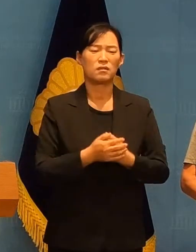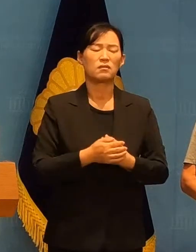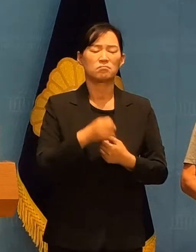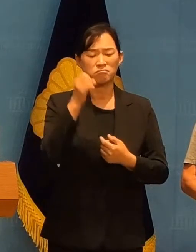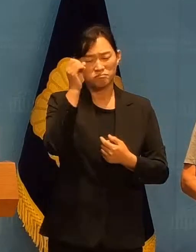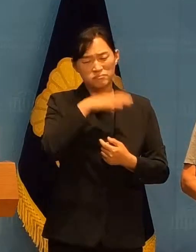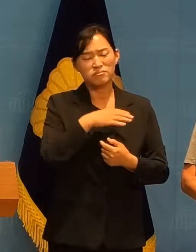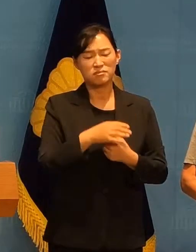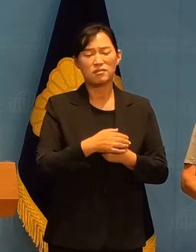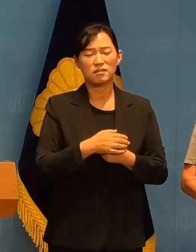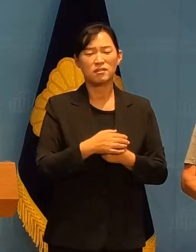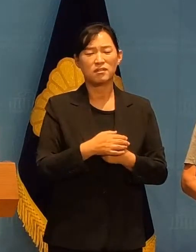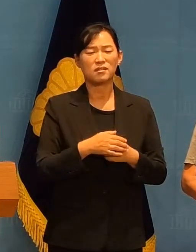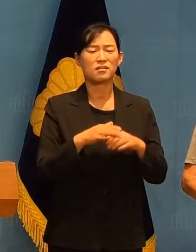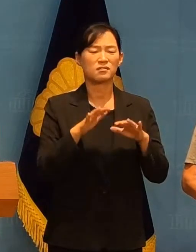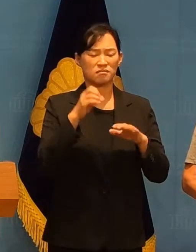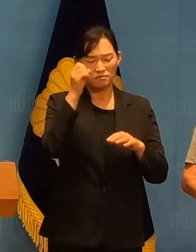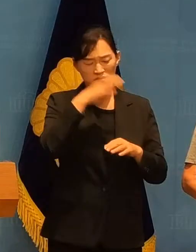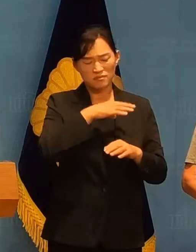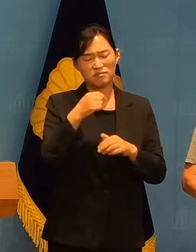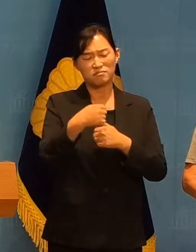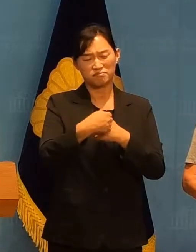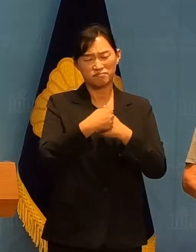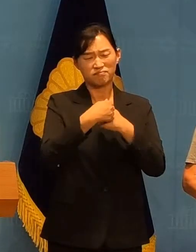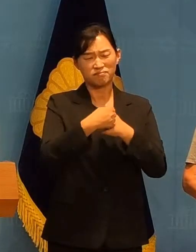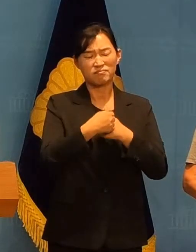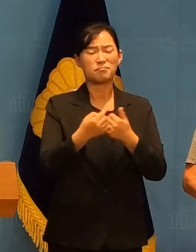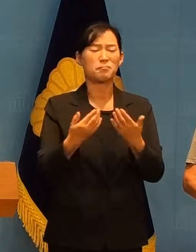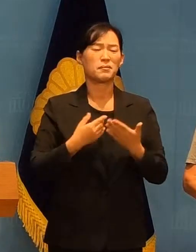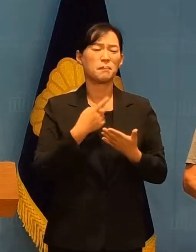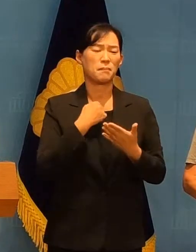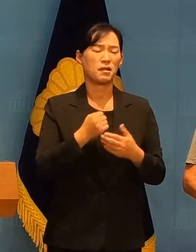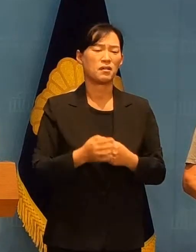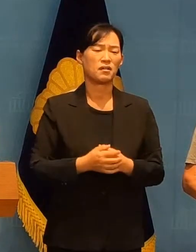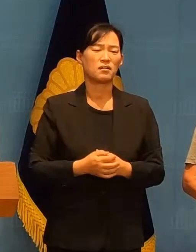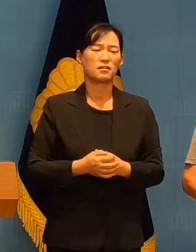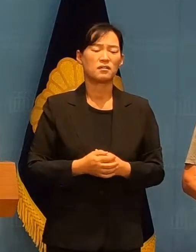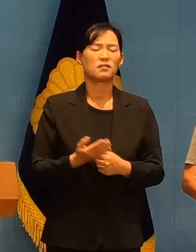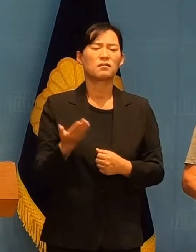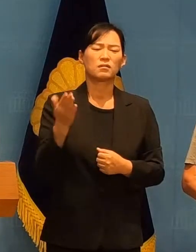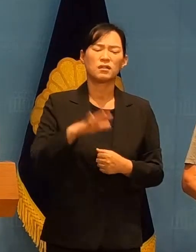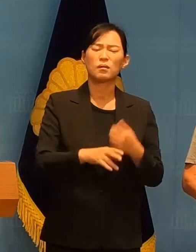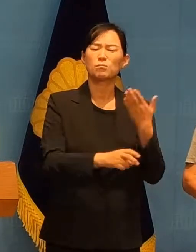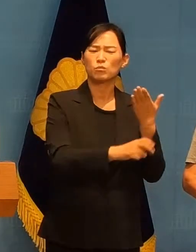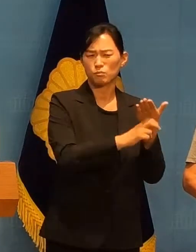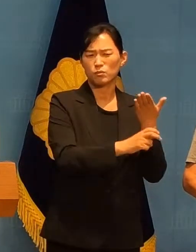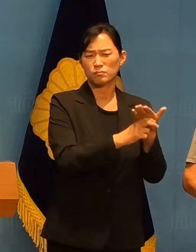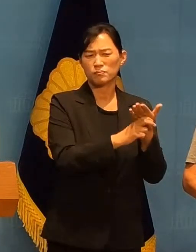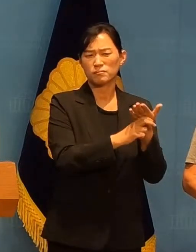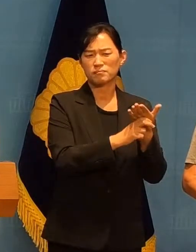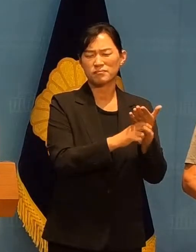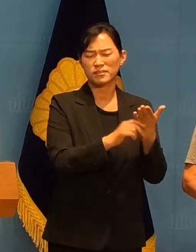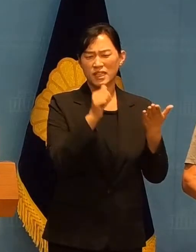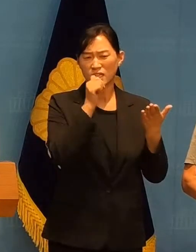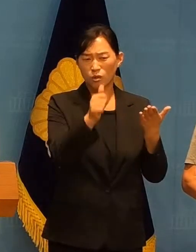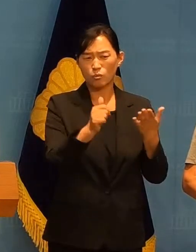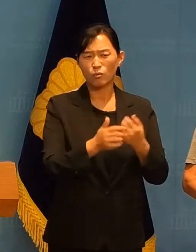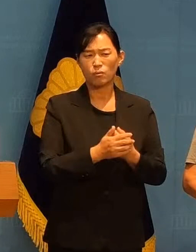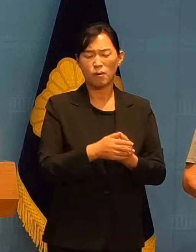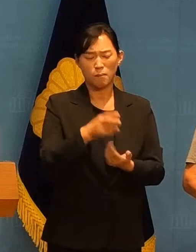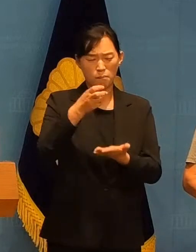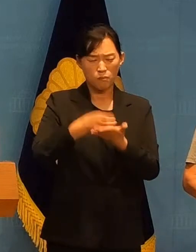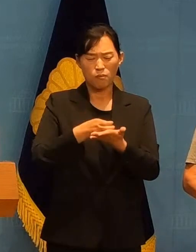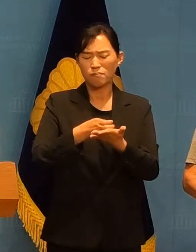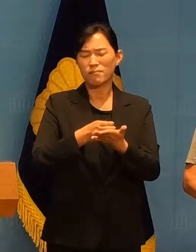당연한 현실로 강요받아 왔습니다. 그러나 불법은 결코 합법이